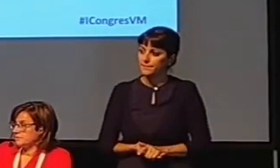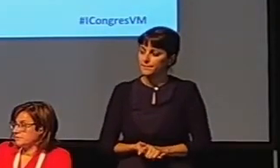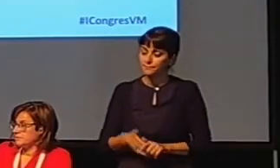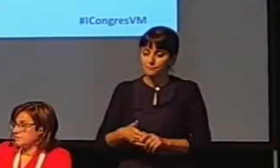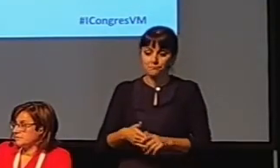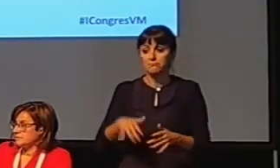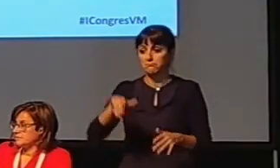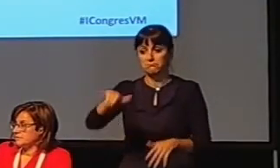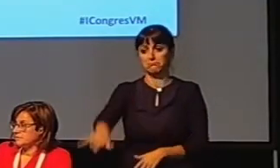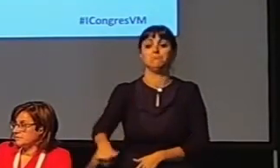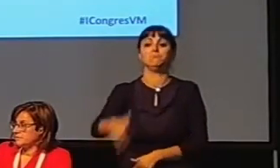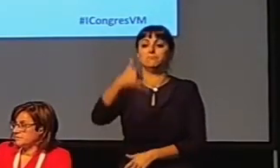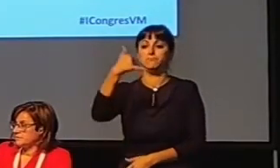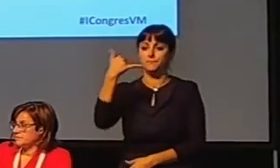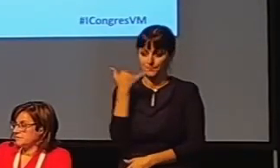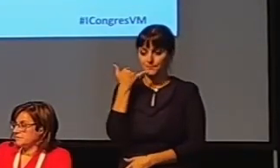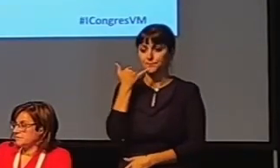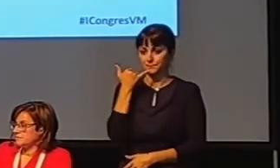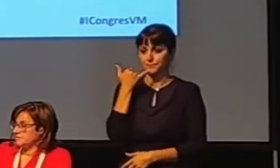agafar el telèfon,